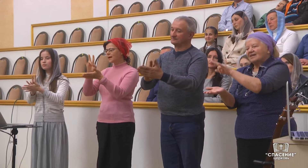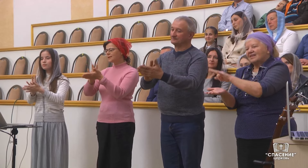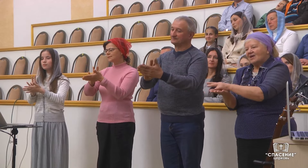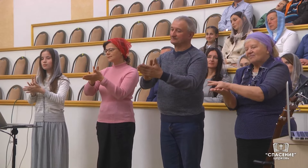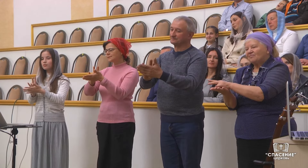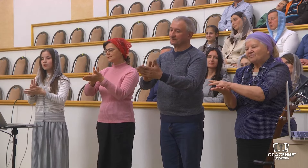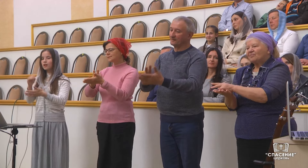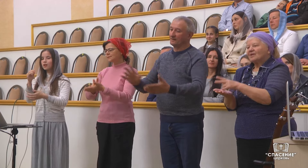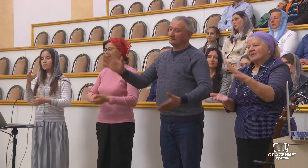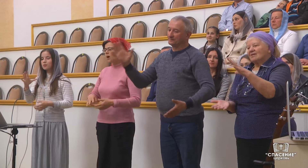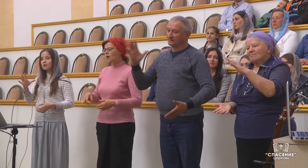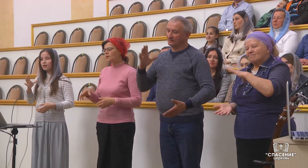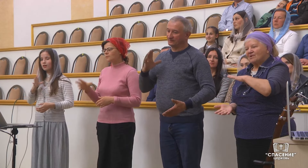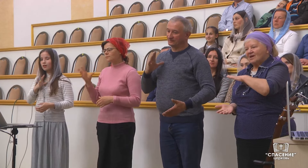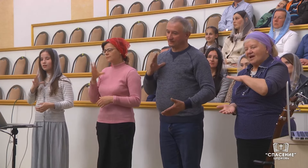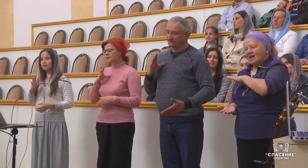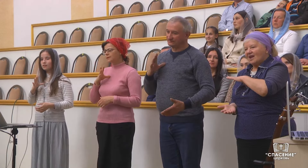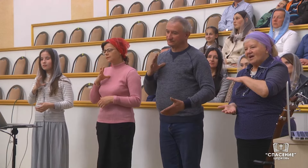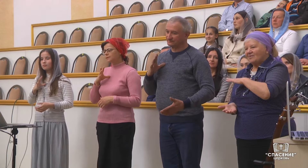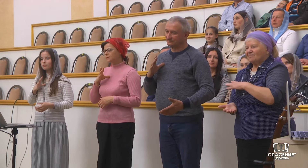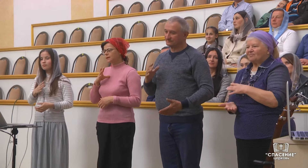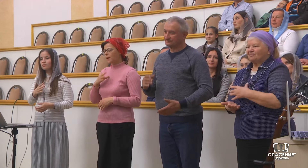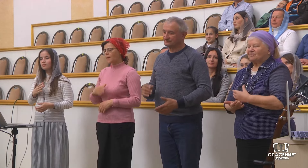непрестанно была.